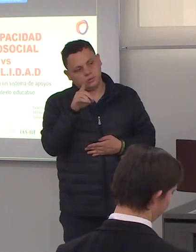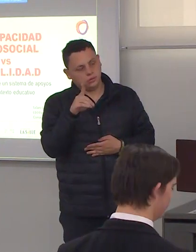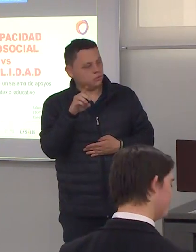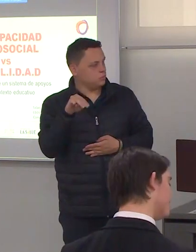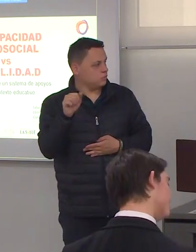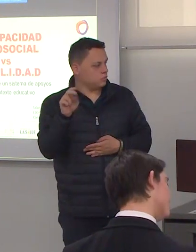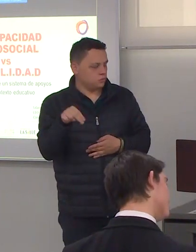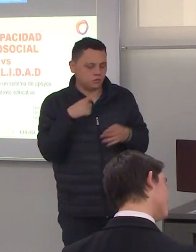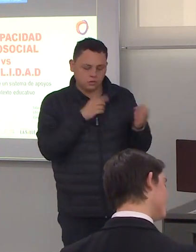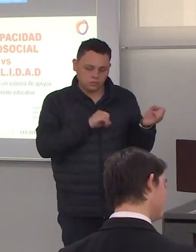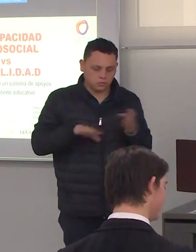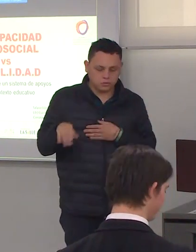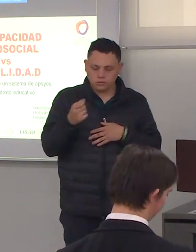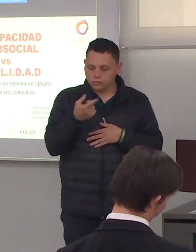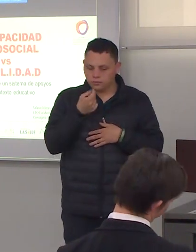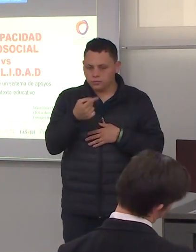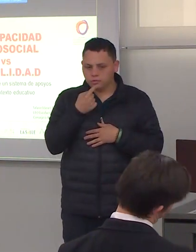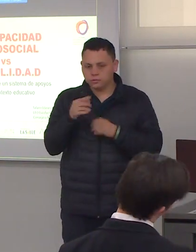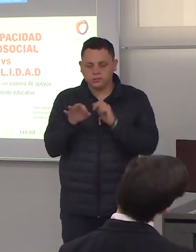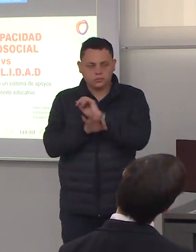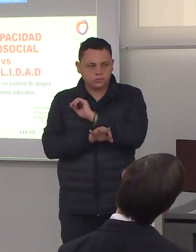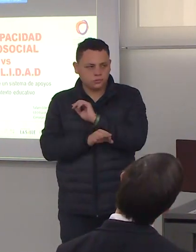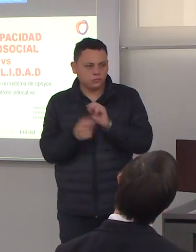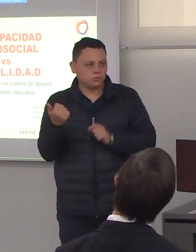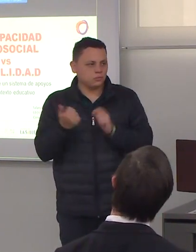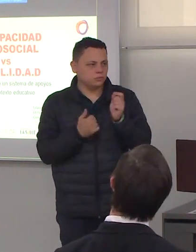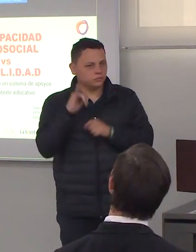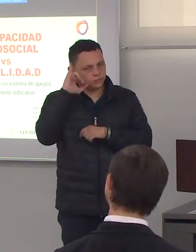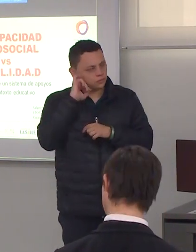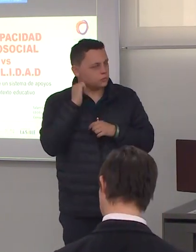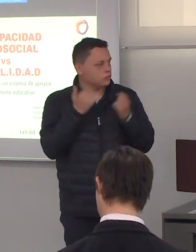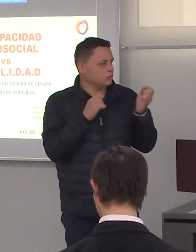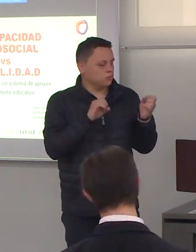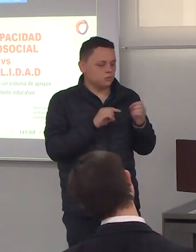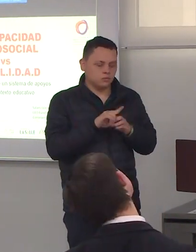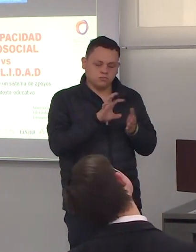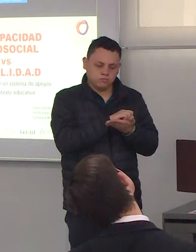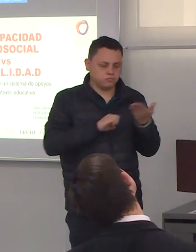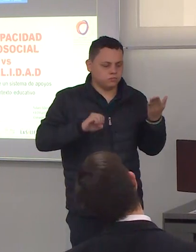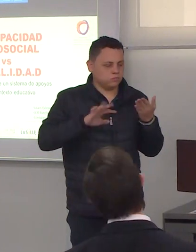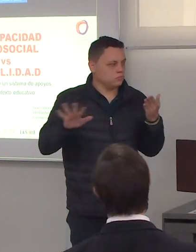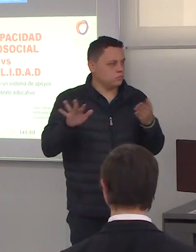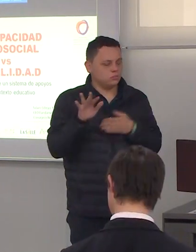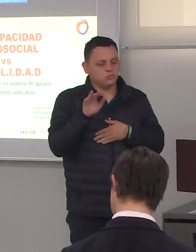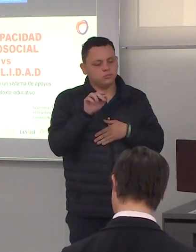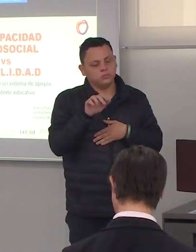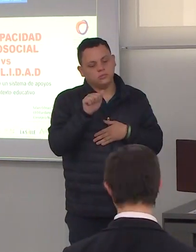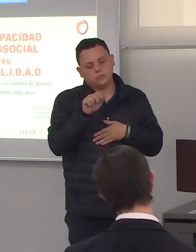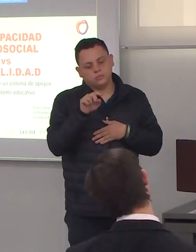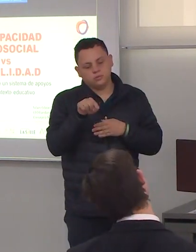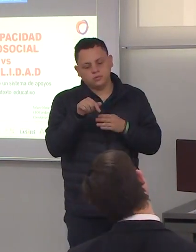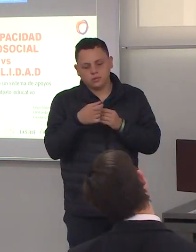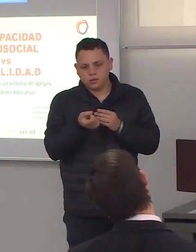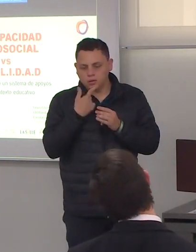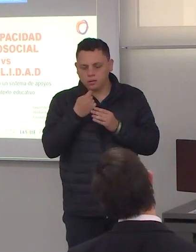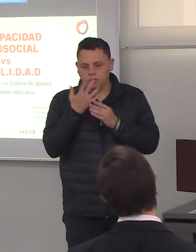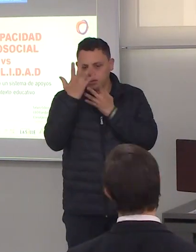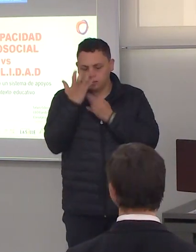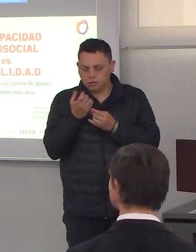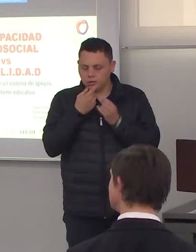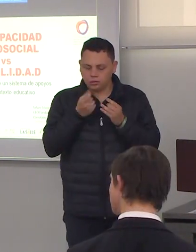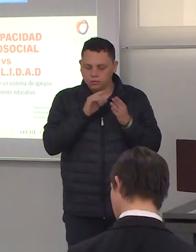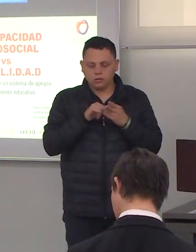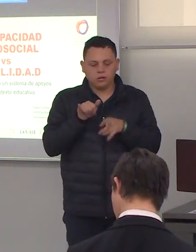medicamentos psiquiátricos estrategias y vivencias para la retirada exitosa de antipsicóticos antidepresivos